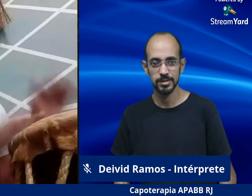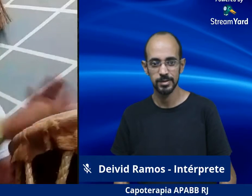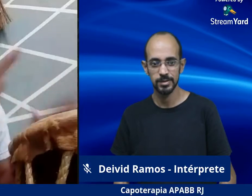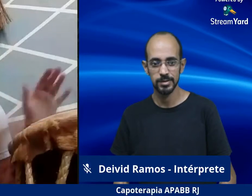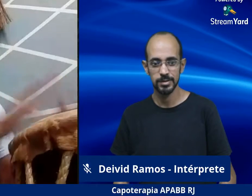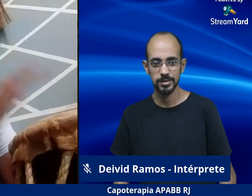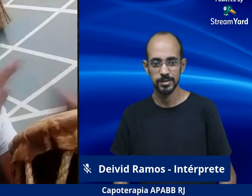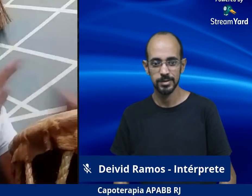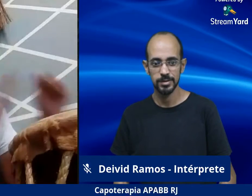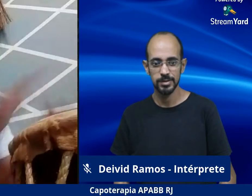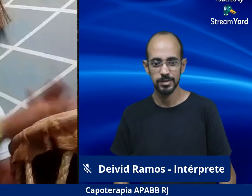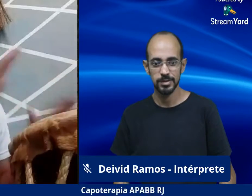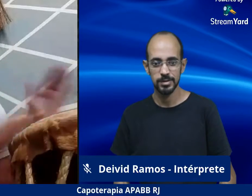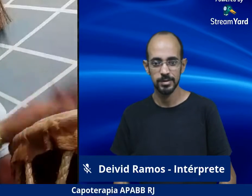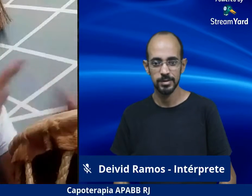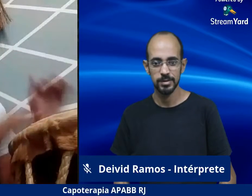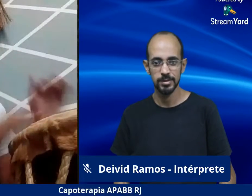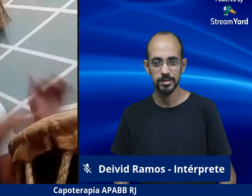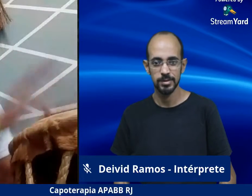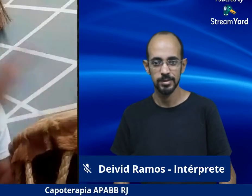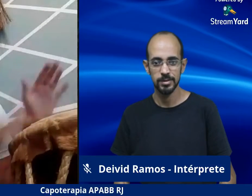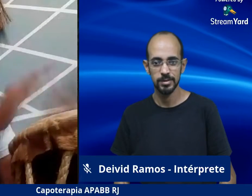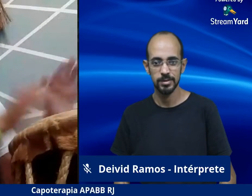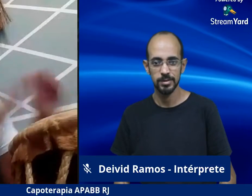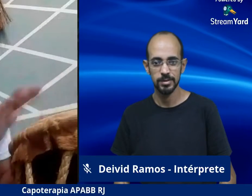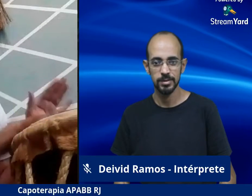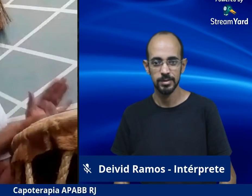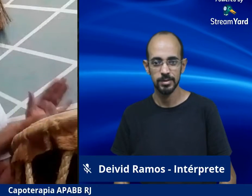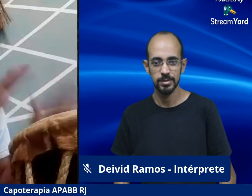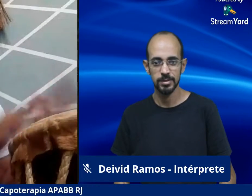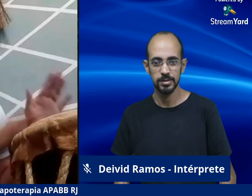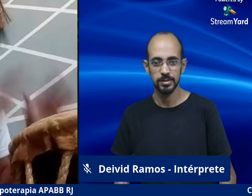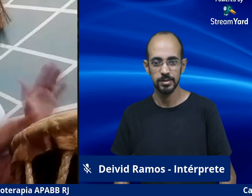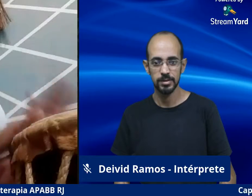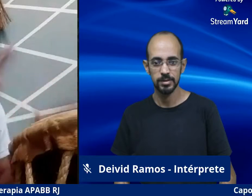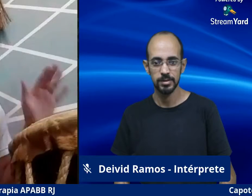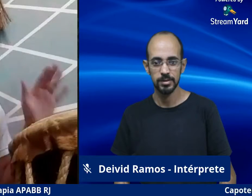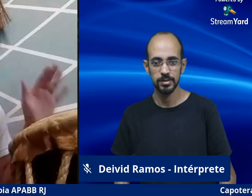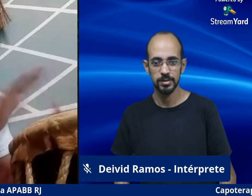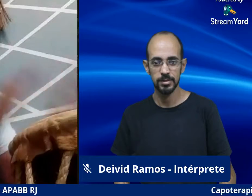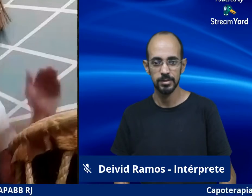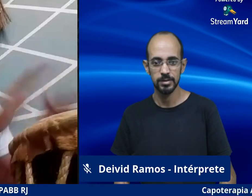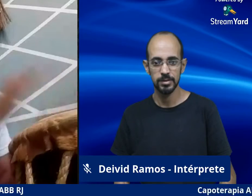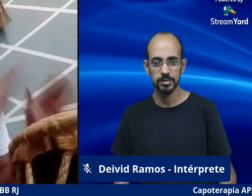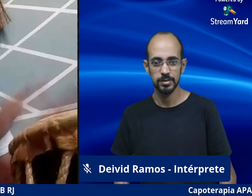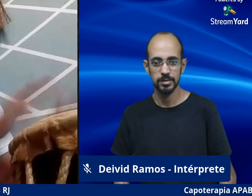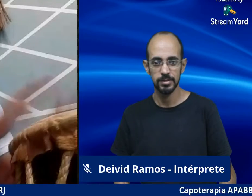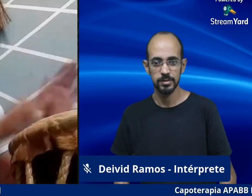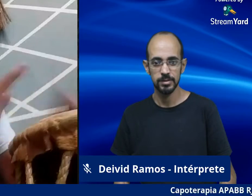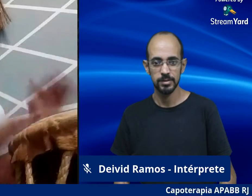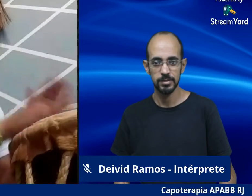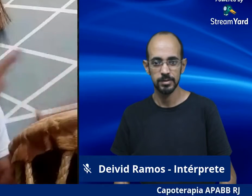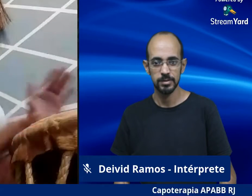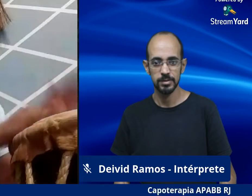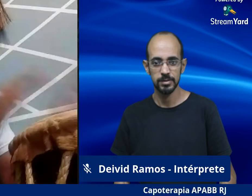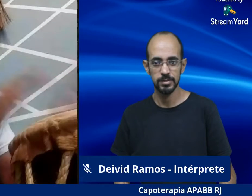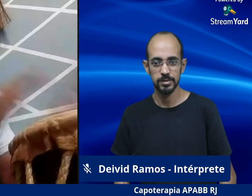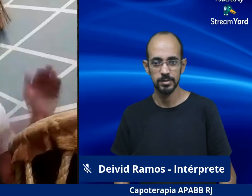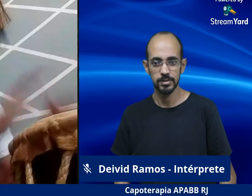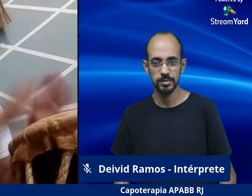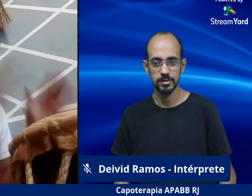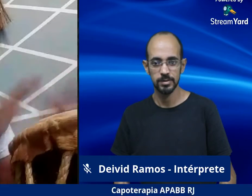minha roupa. Meu Deus, como eu vou quarar minha roupa. Meu Deus, como eu vou